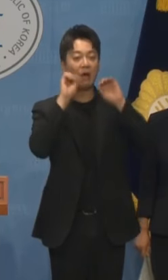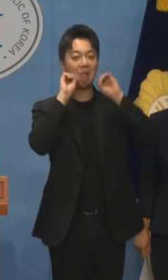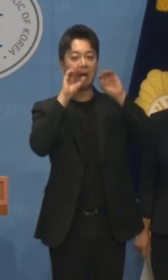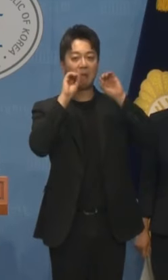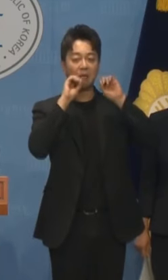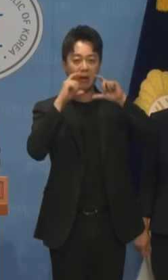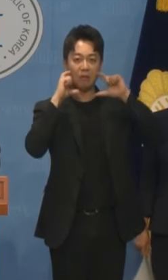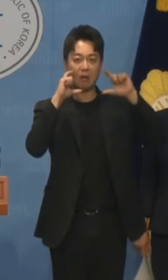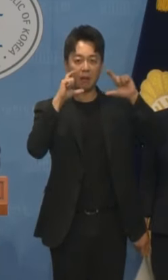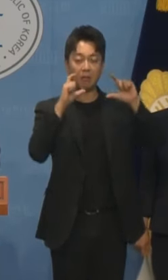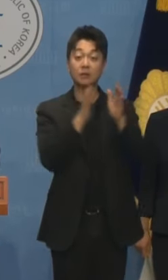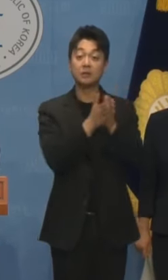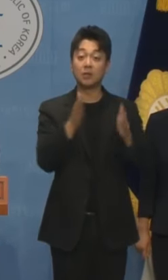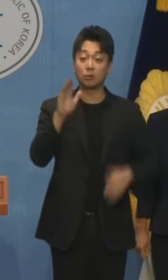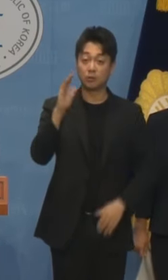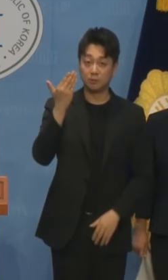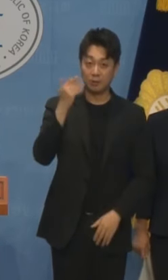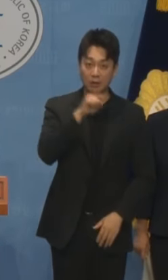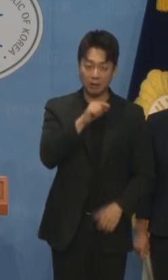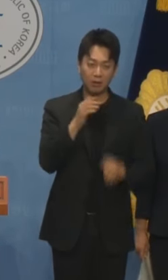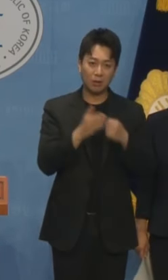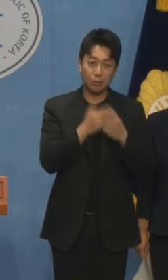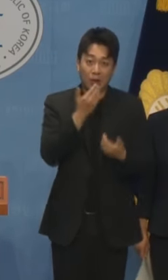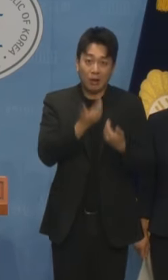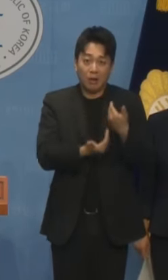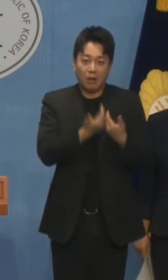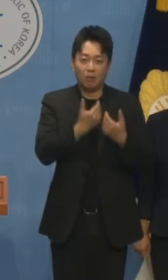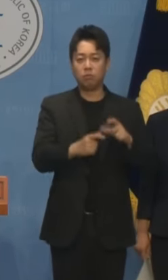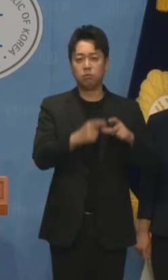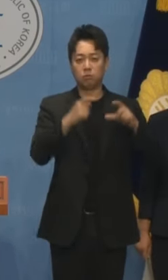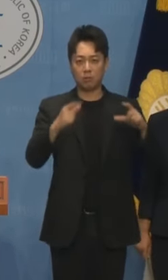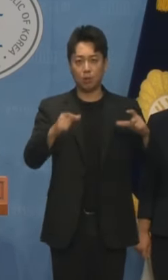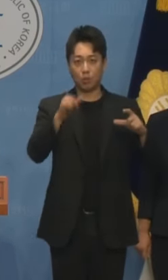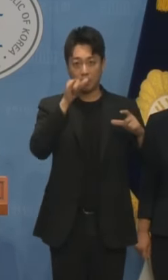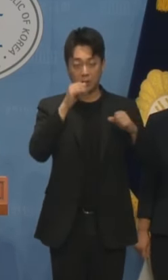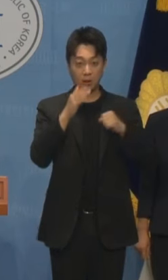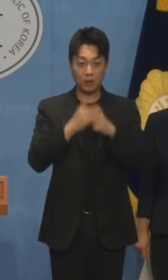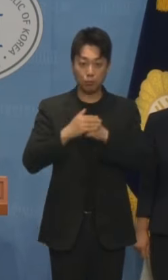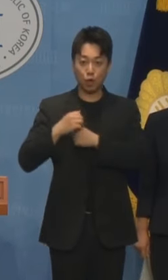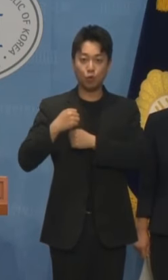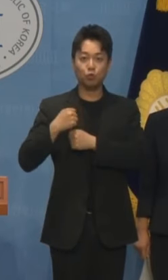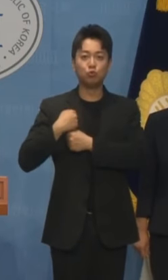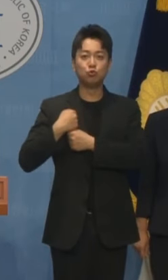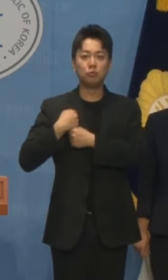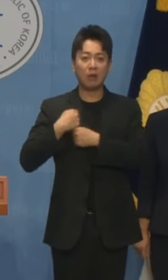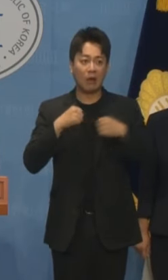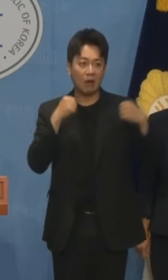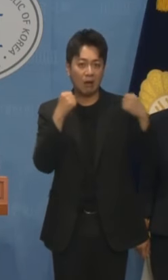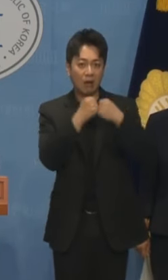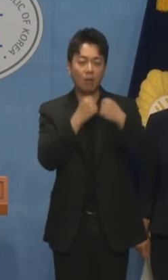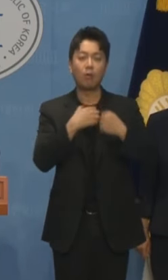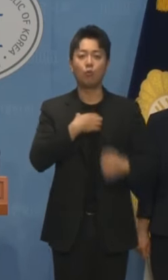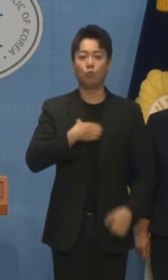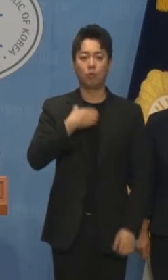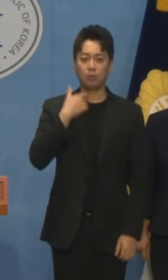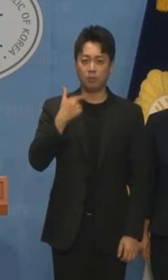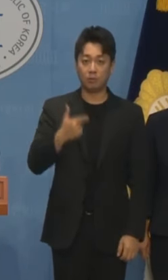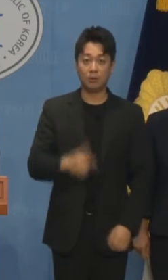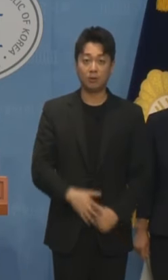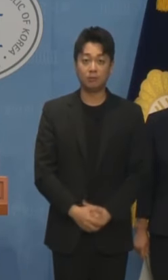재개했습니다 사태가 걷잡을 수 없는 국민으로 번지고 있어 군사적 충돌 위험이 고조되고 있습니다 이번